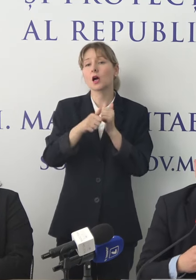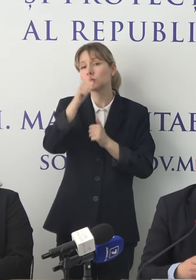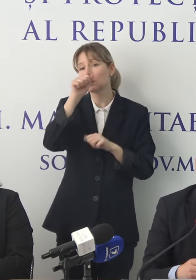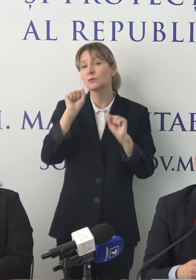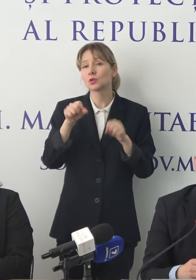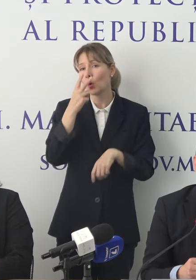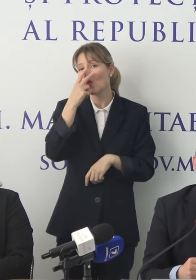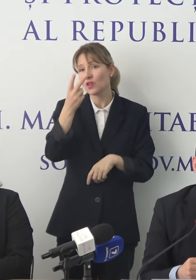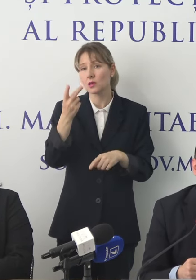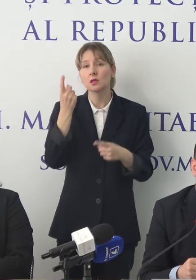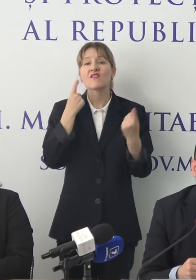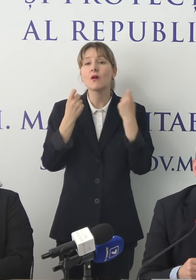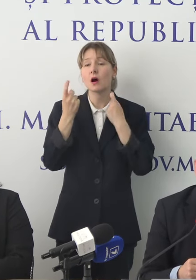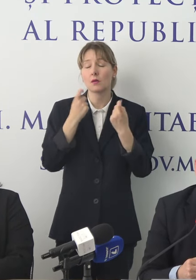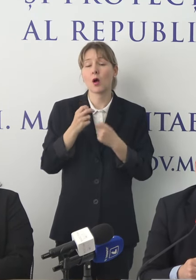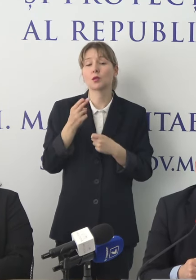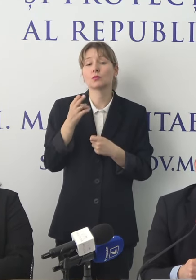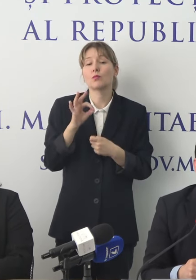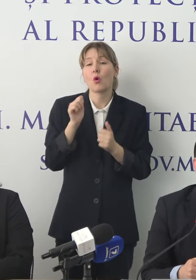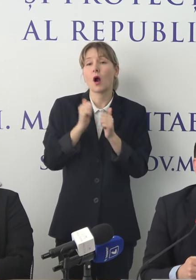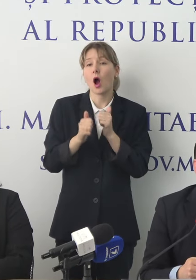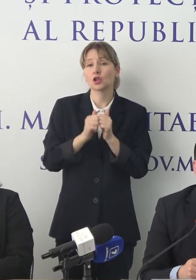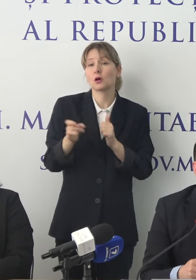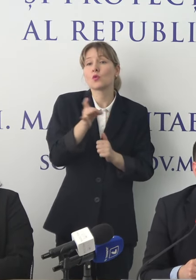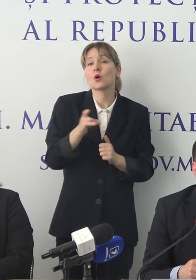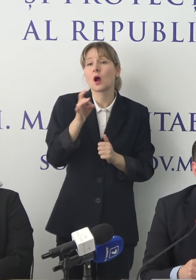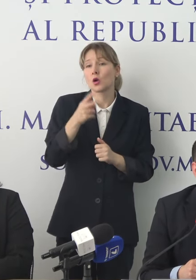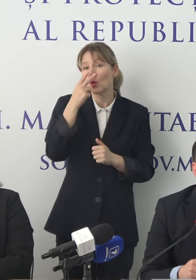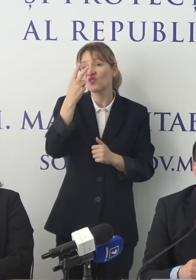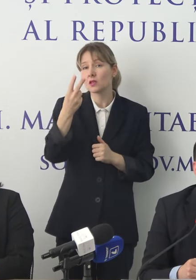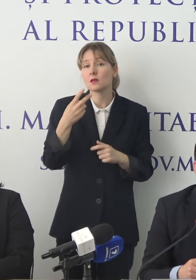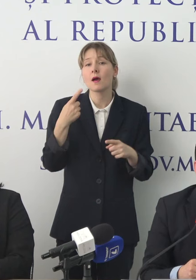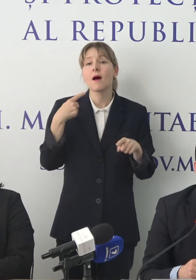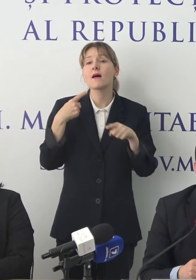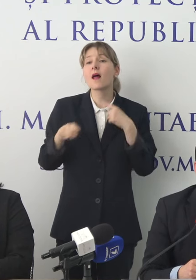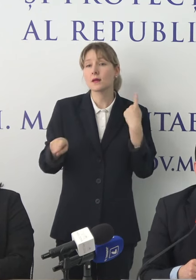este progresul pe care îl realizăm în fiecare raion. Pentru că